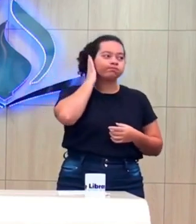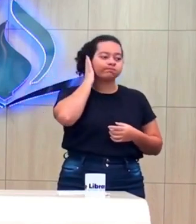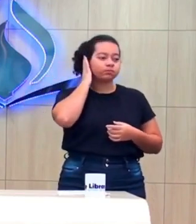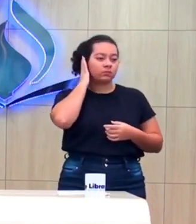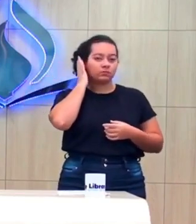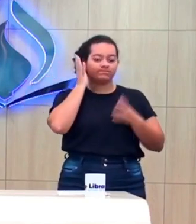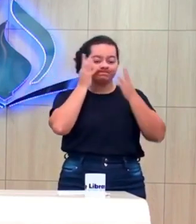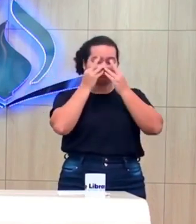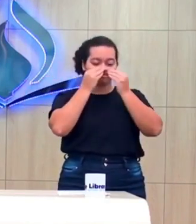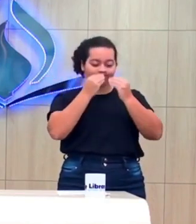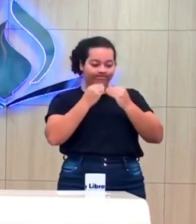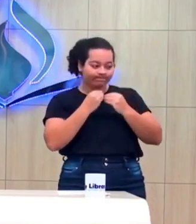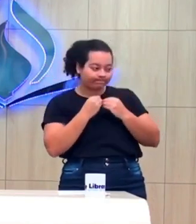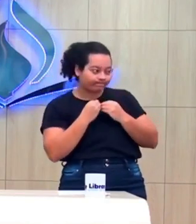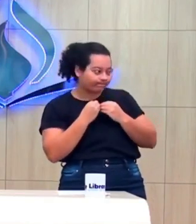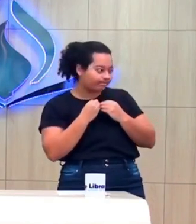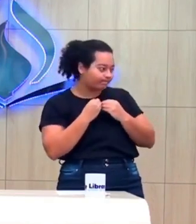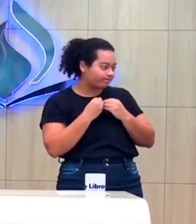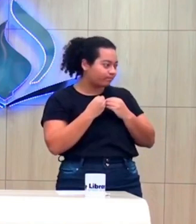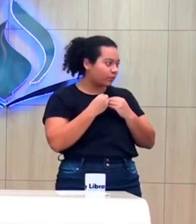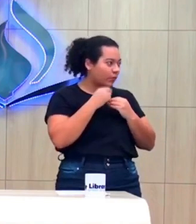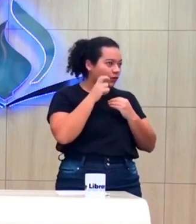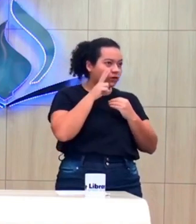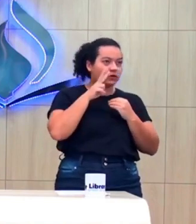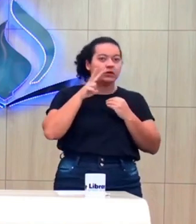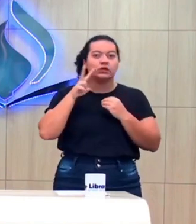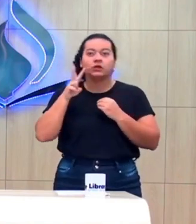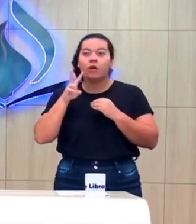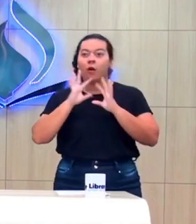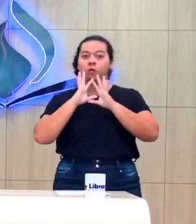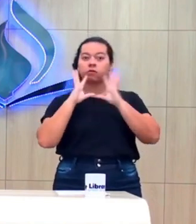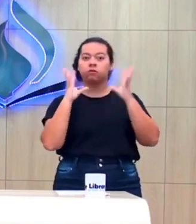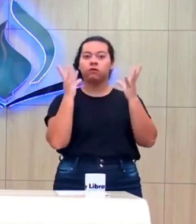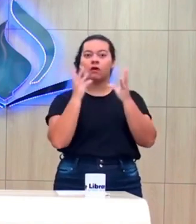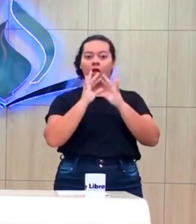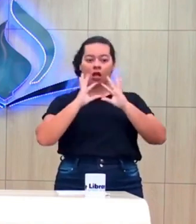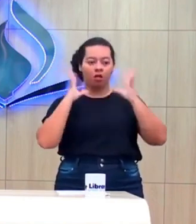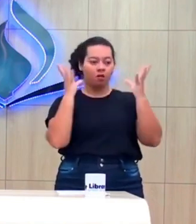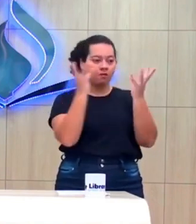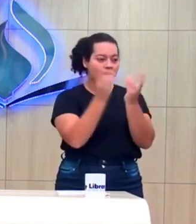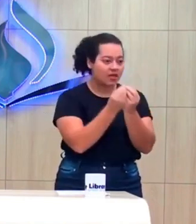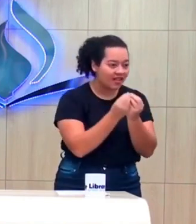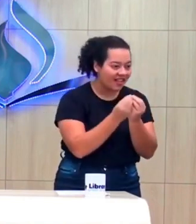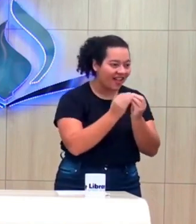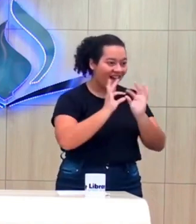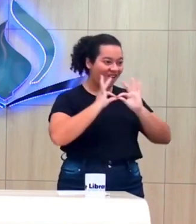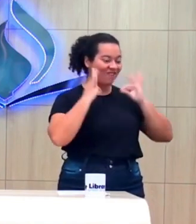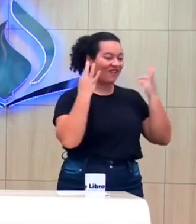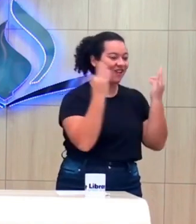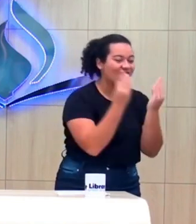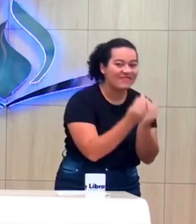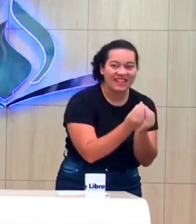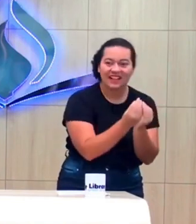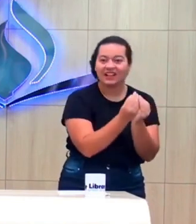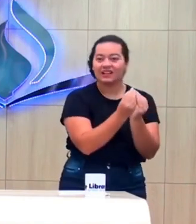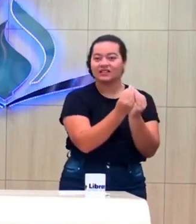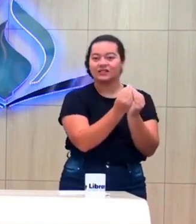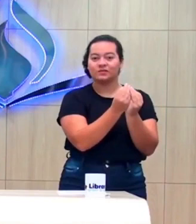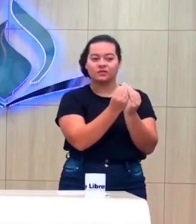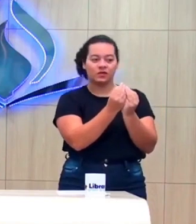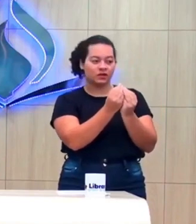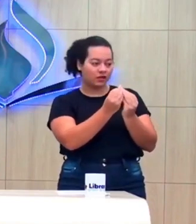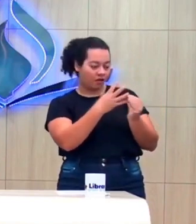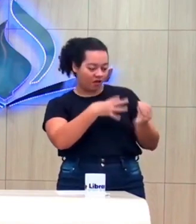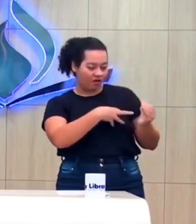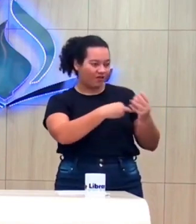abandonados, desprezados. Algumas famílias, muitas famílias, matavam os seus